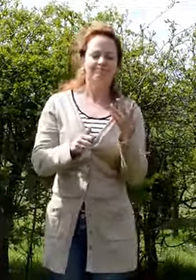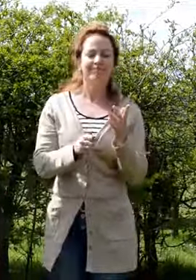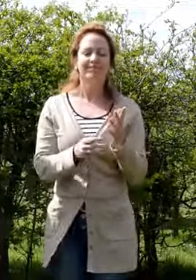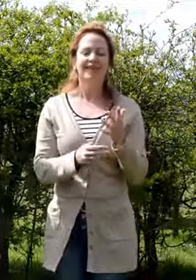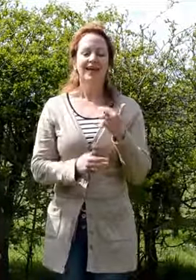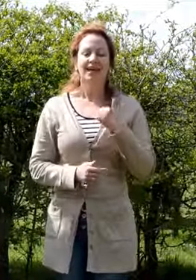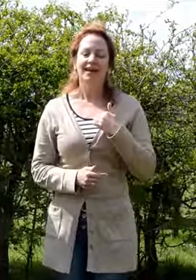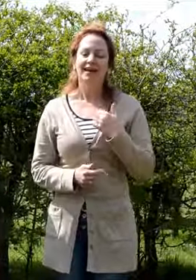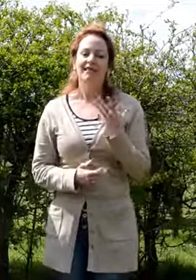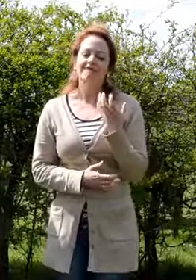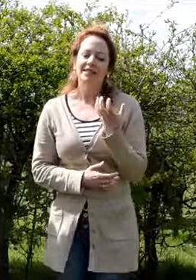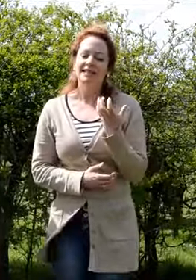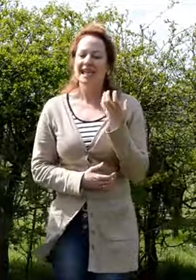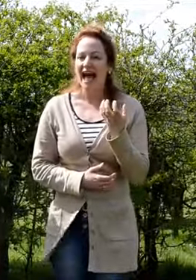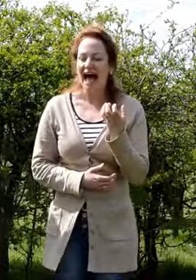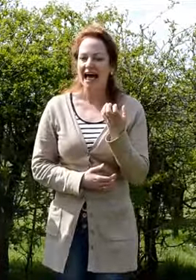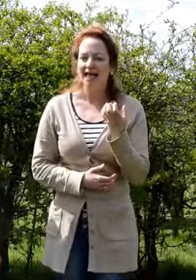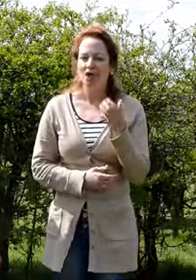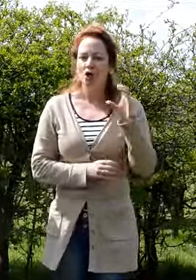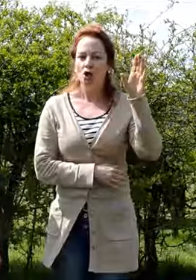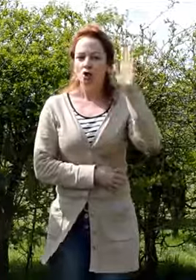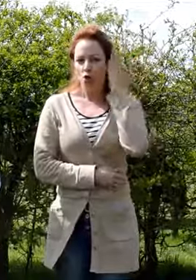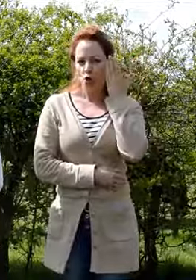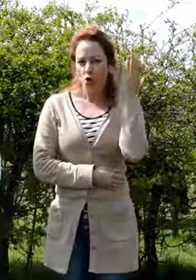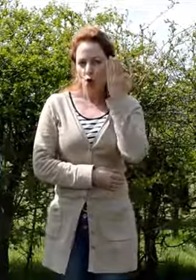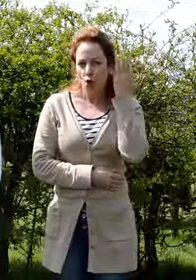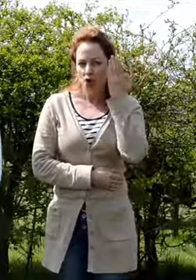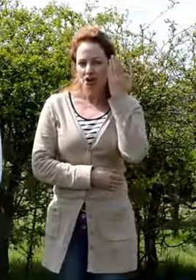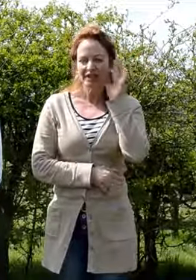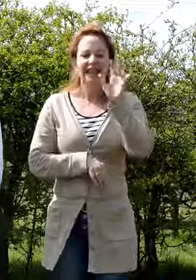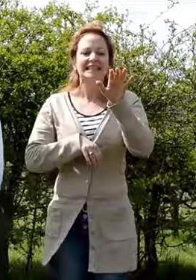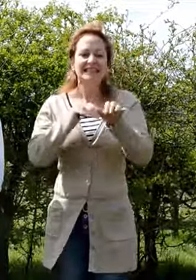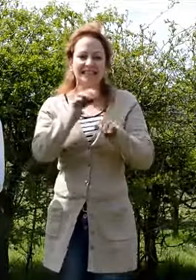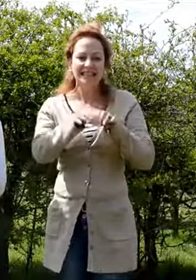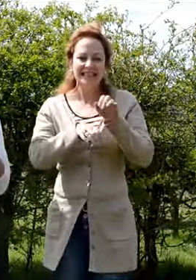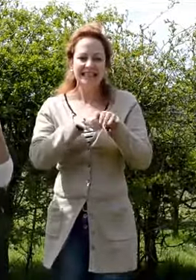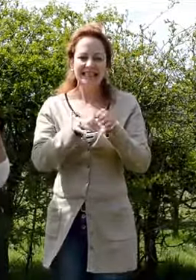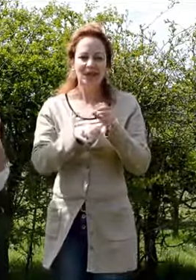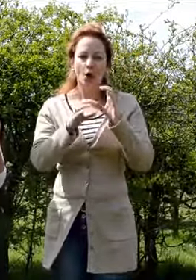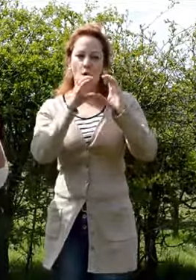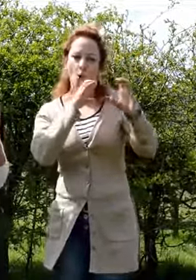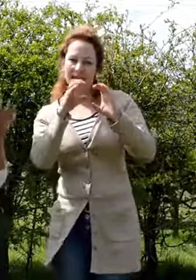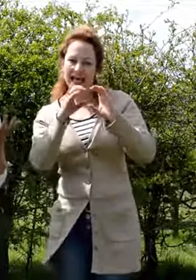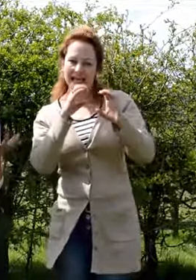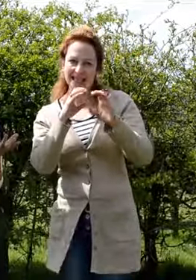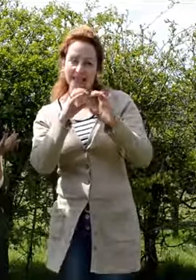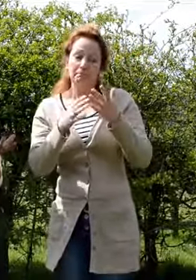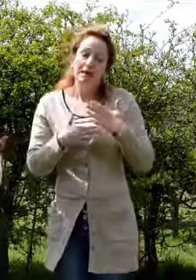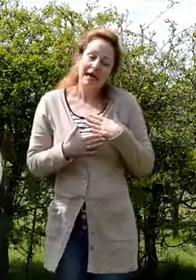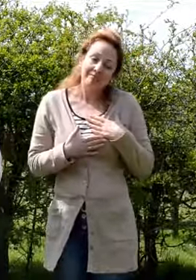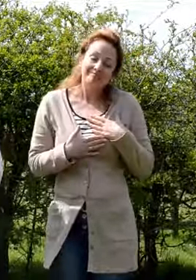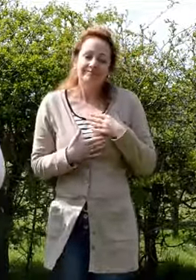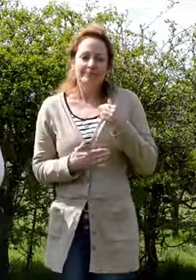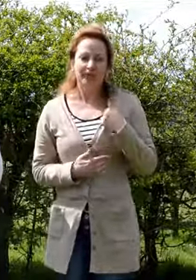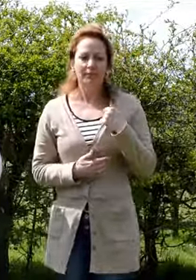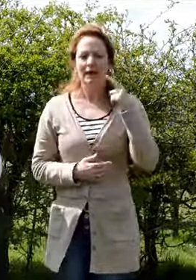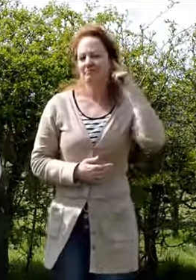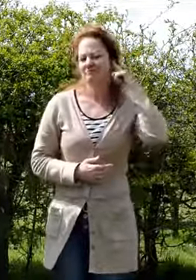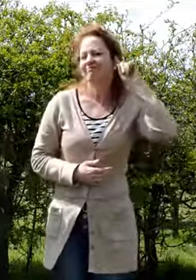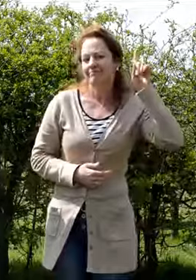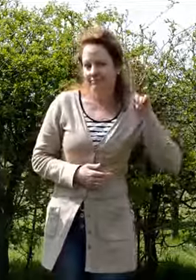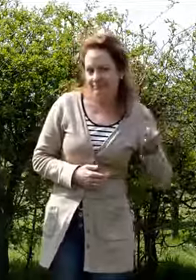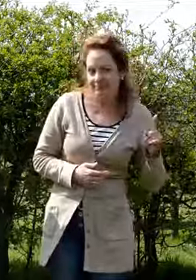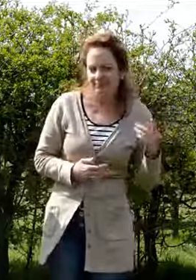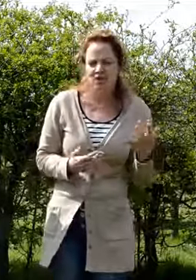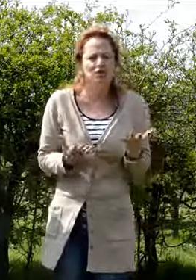graag een cursus dieren communiceren gaan doen. Maar helaas ben ik slechthorend, doof, dus ik dacht,